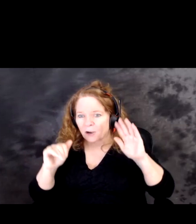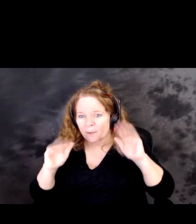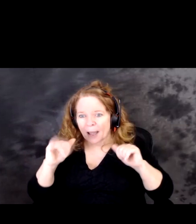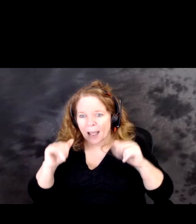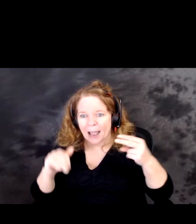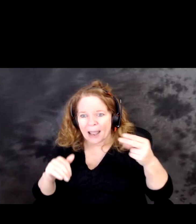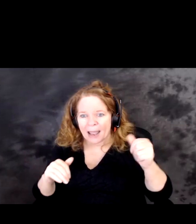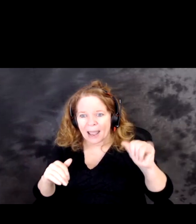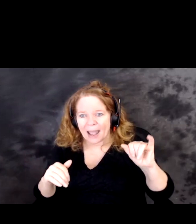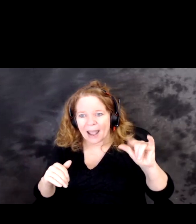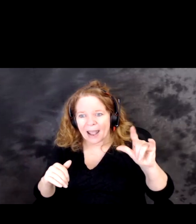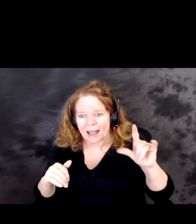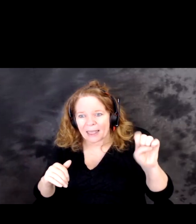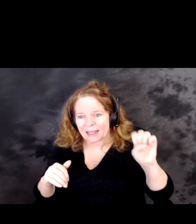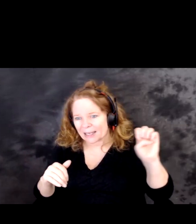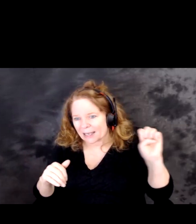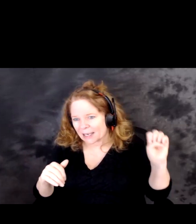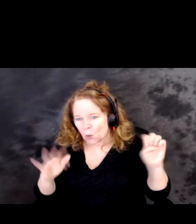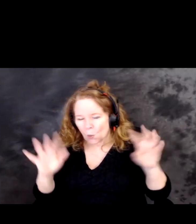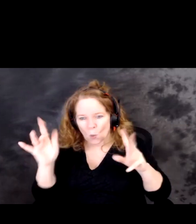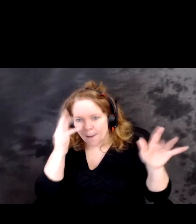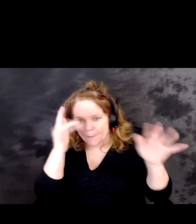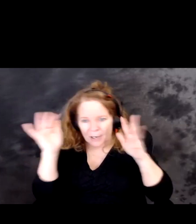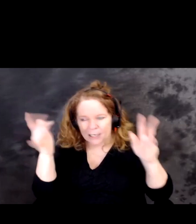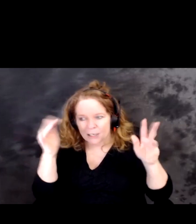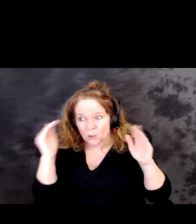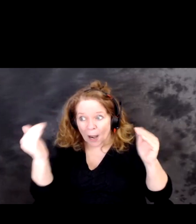adiós, adiós, Hayley,